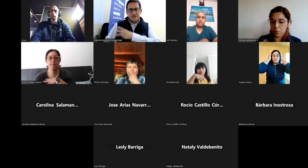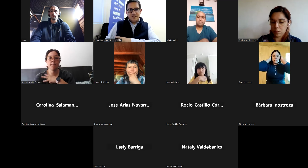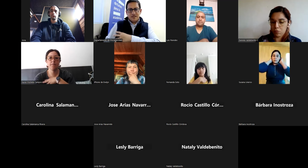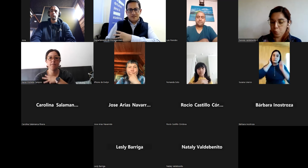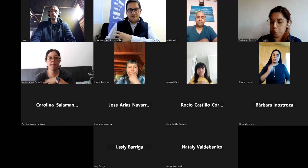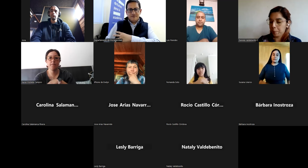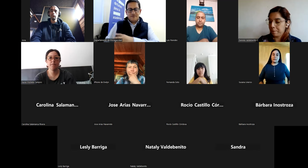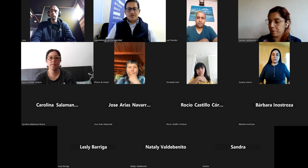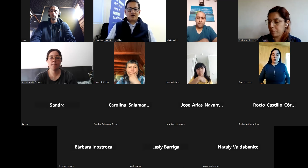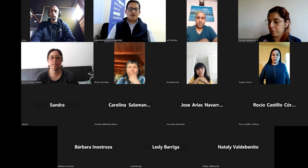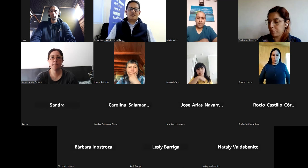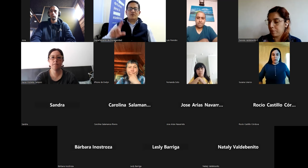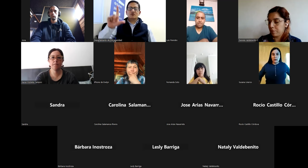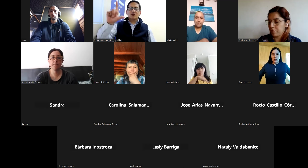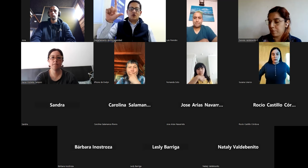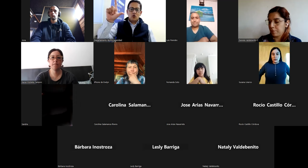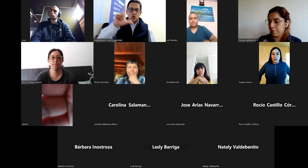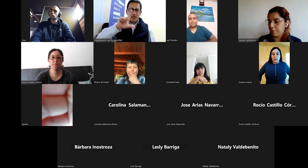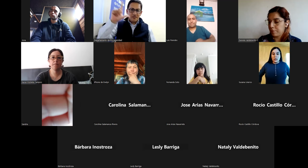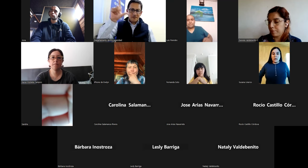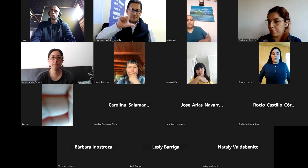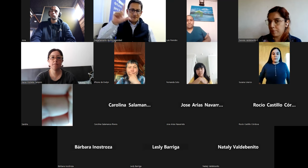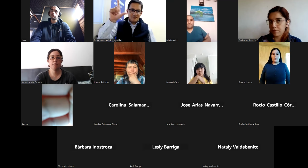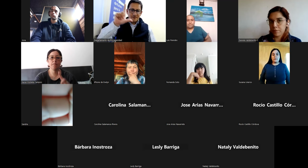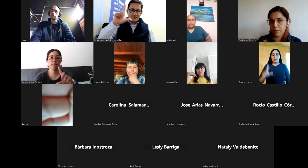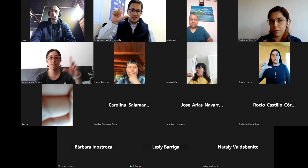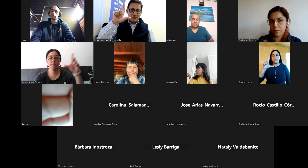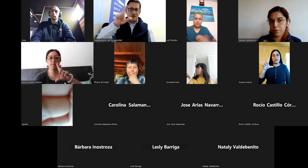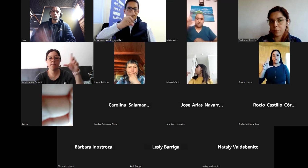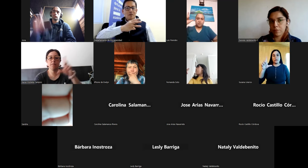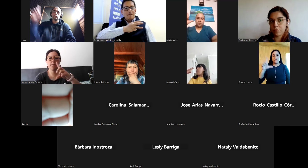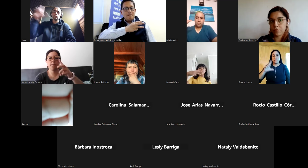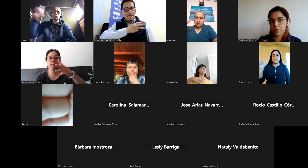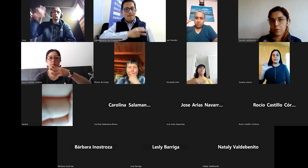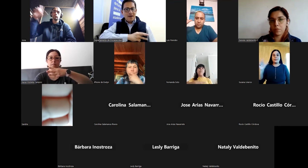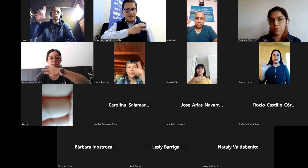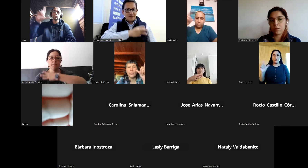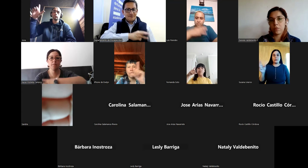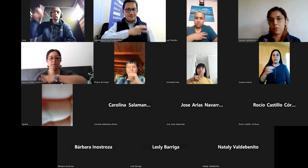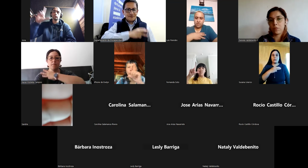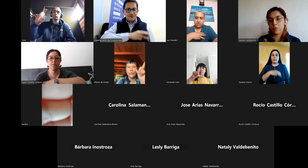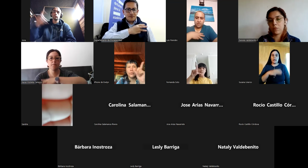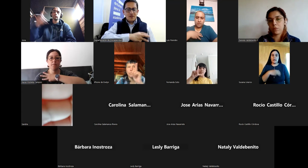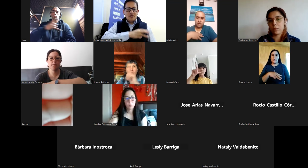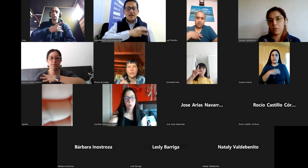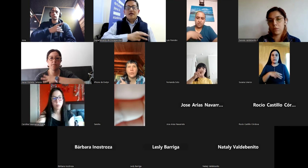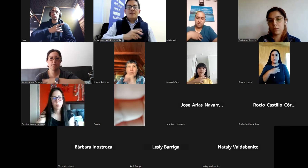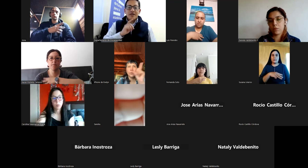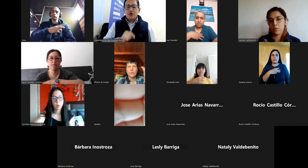Sería así. Entonces, tenemos lunes y luego martes. Pero,